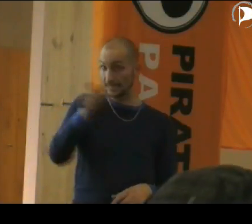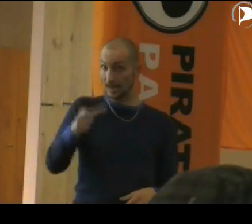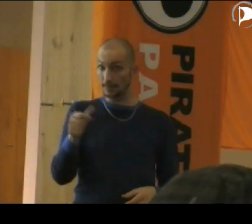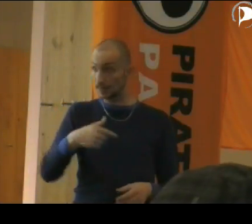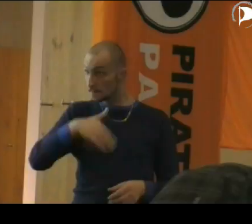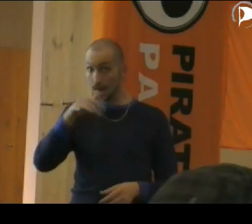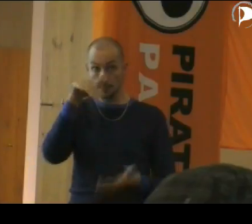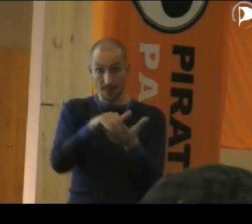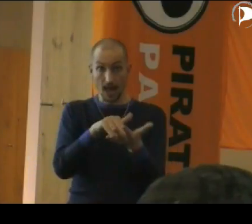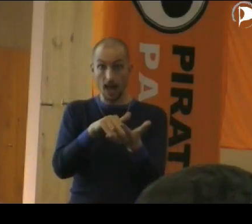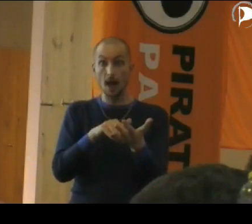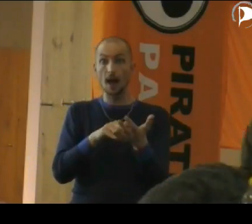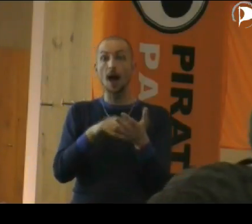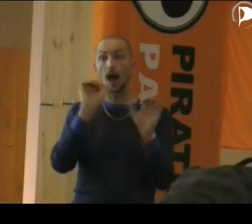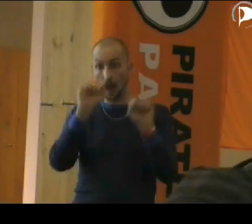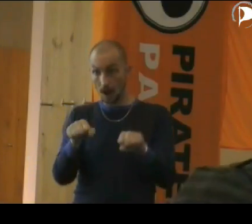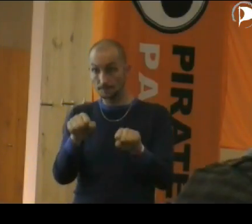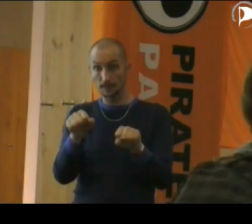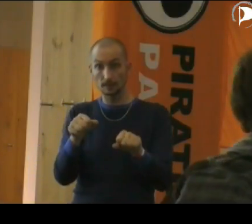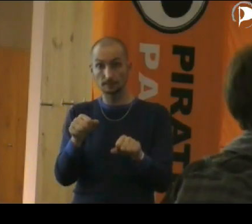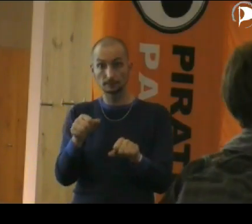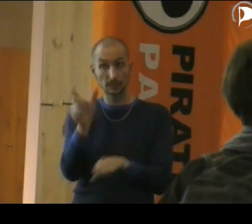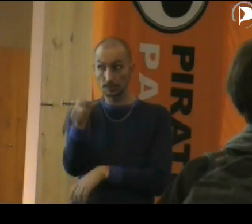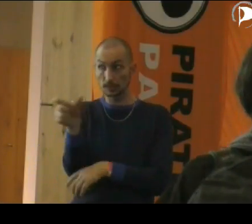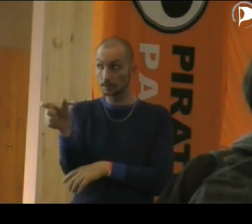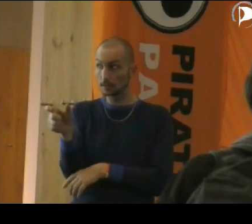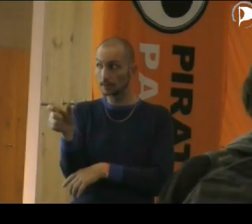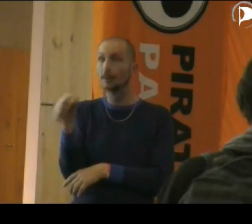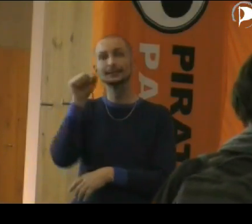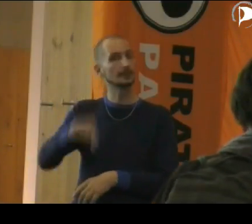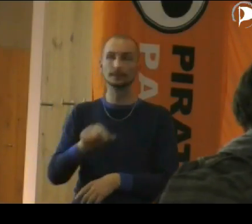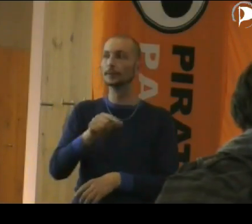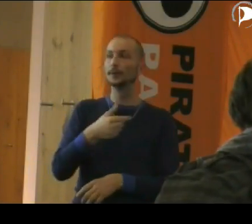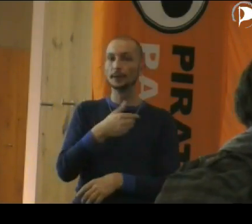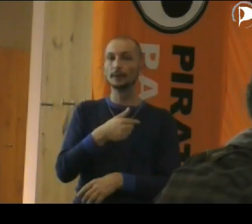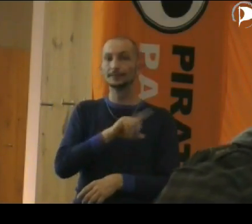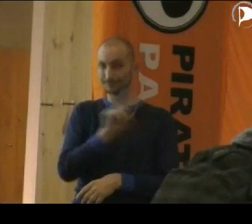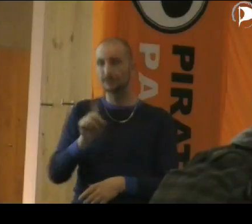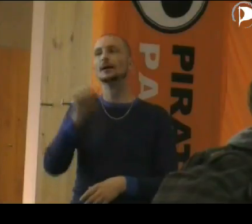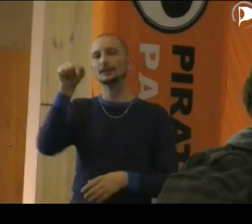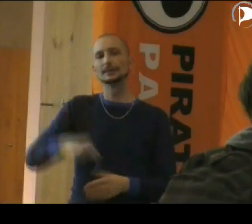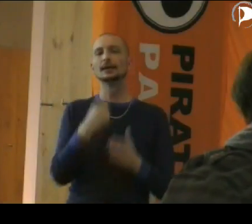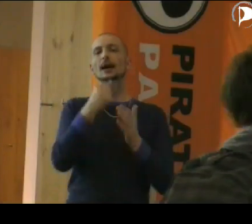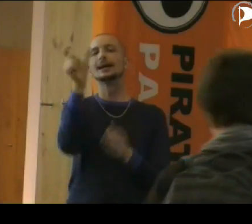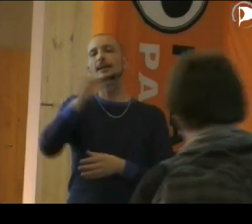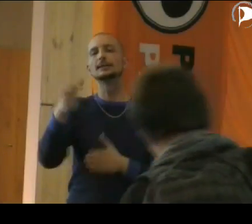kleine weitere kandidaten dann erkläre ich die die nazis geschlossen